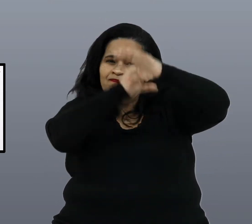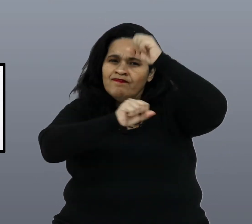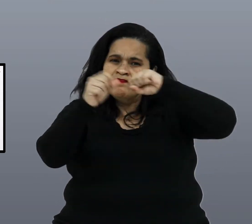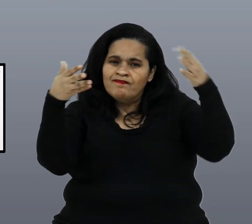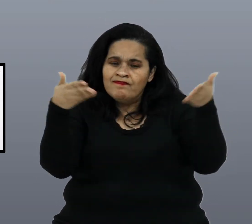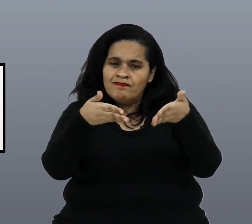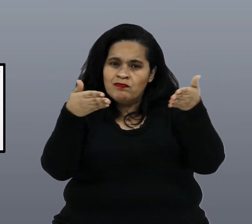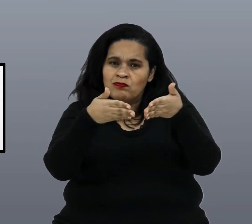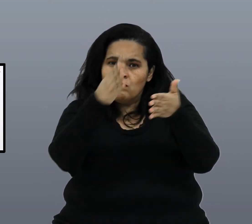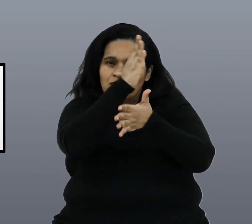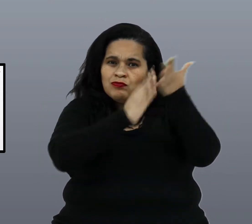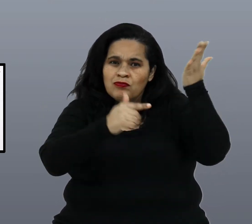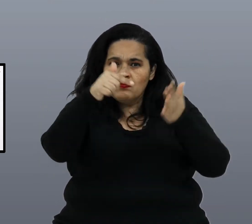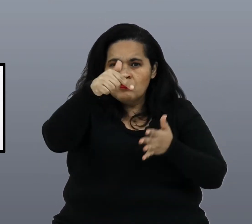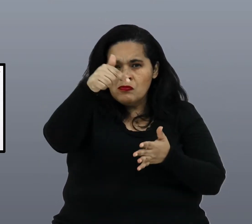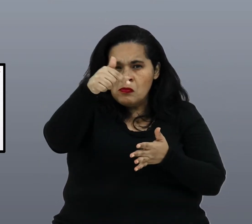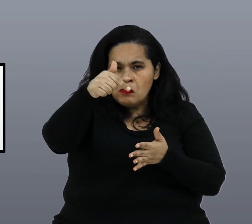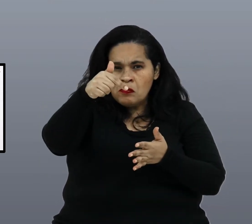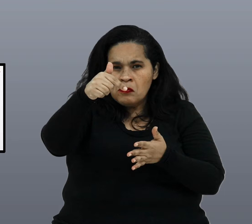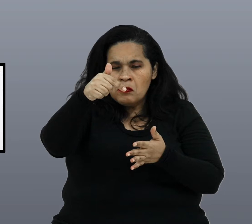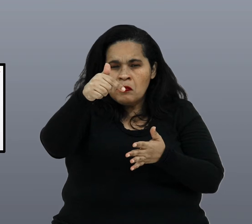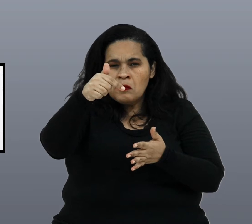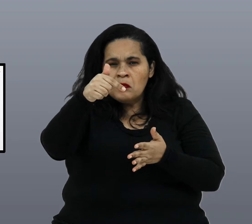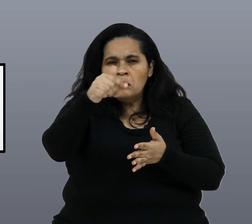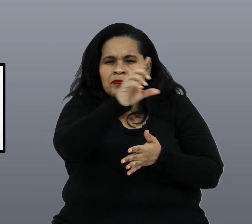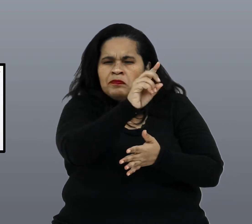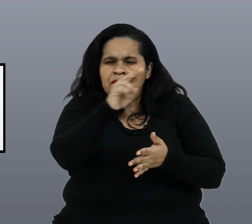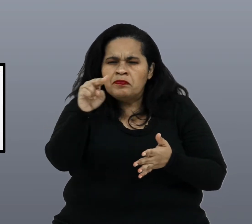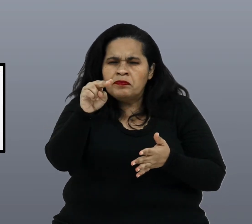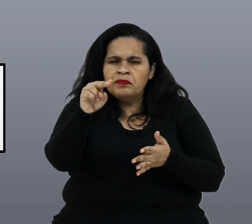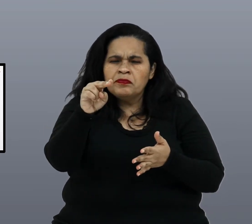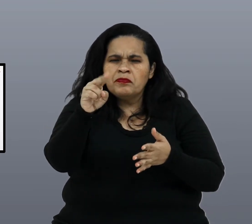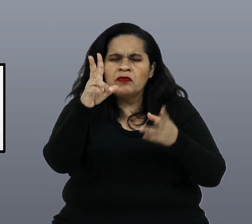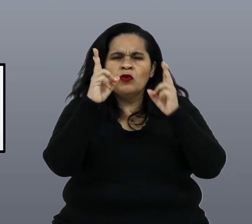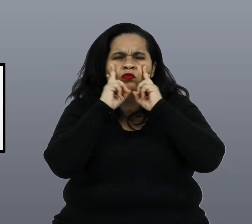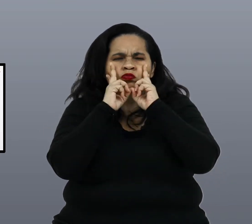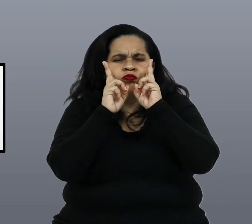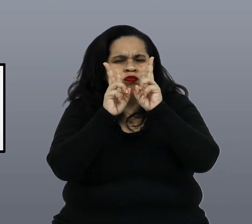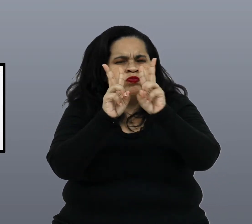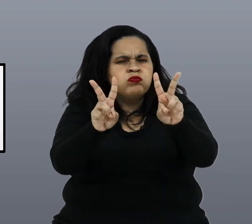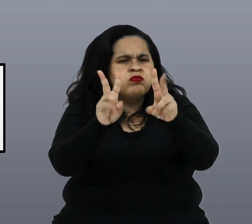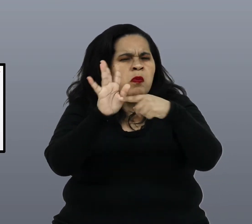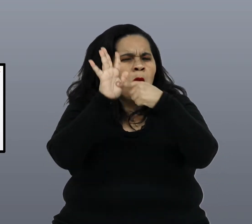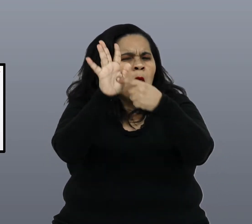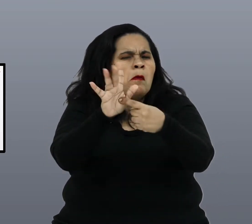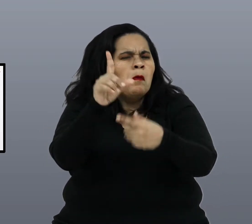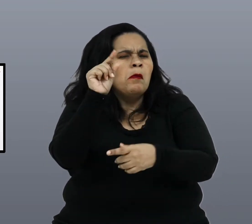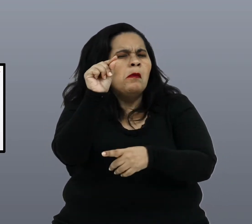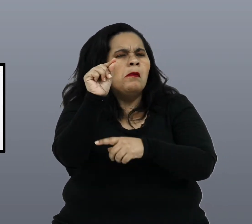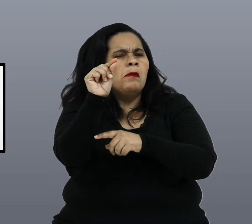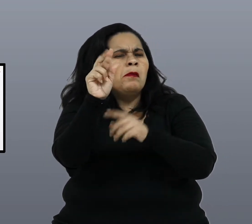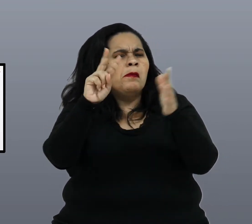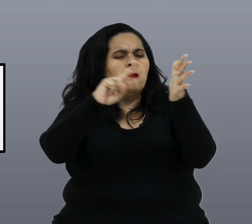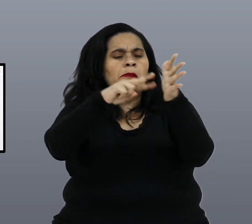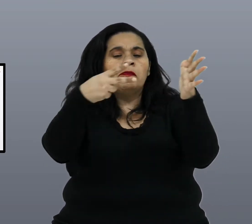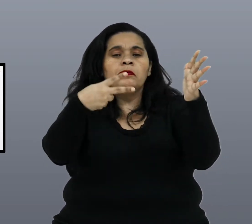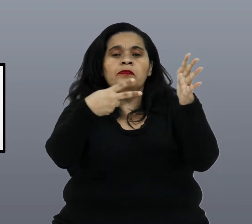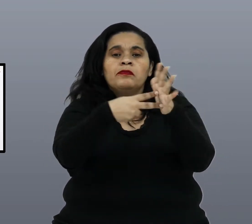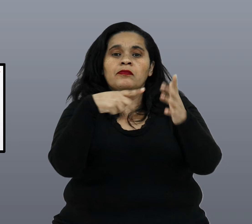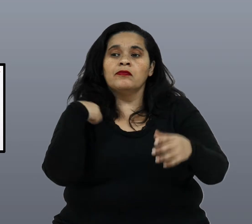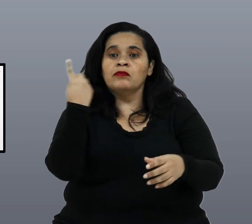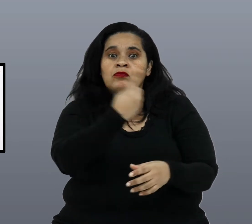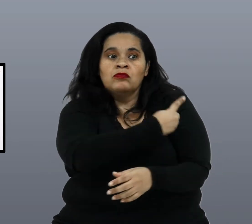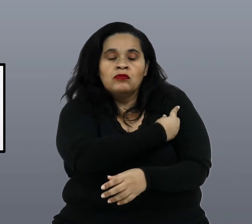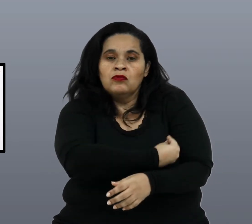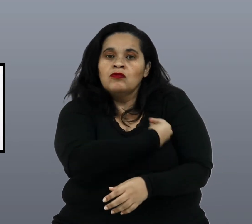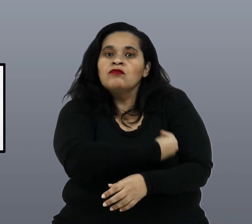Daniel, capítulo 7, o que essa visão por trás do capítulo 7 ensina ou